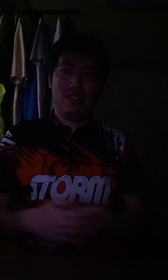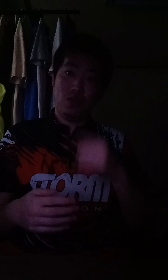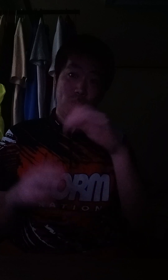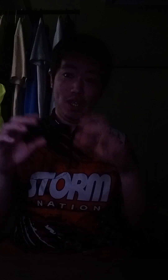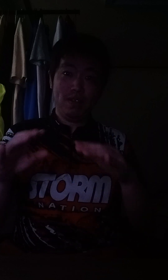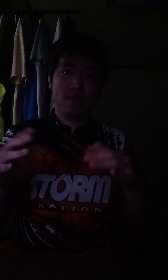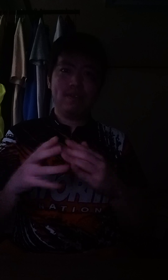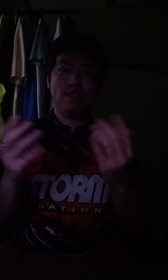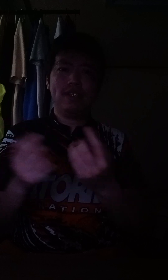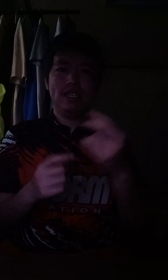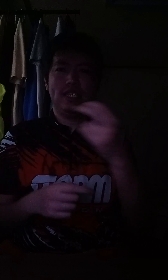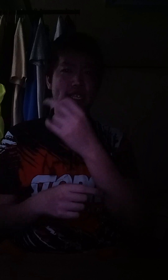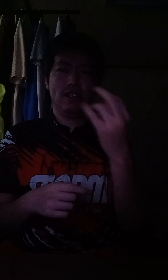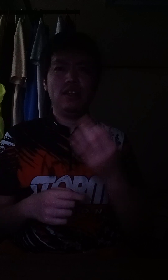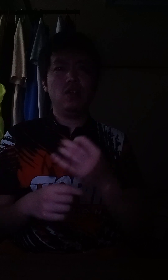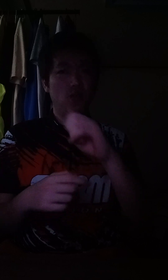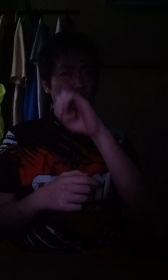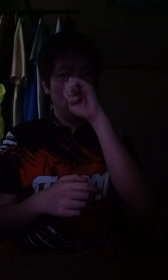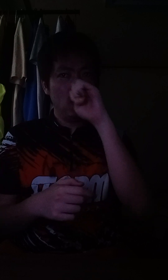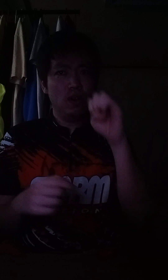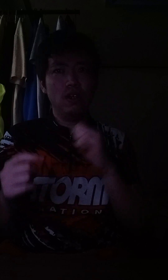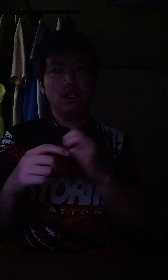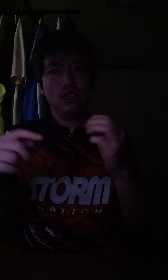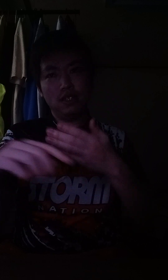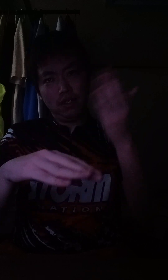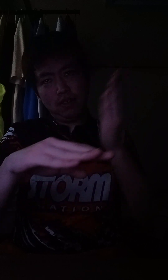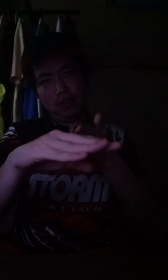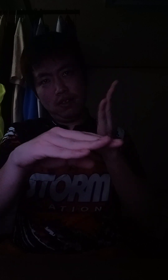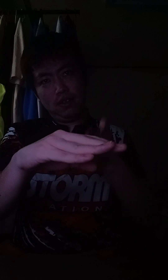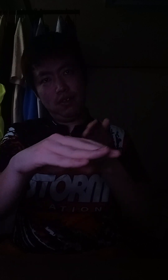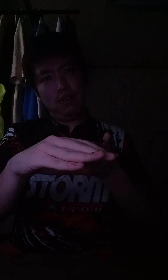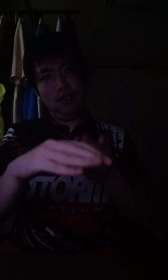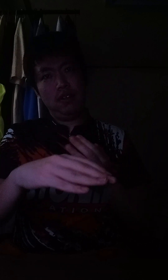오늘만큼은 승현이가 좋은 꿈을 꾸길 바라봅니다.